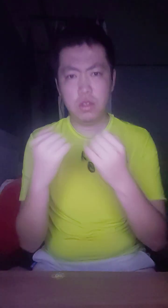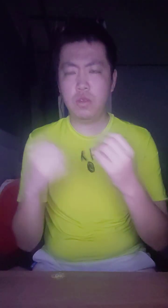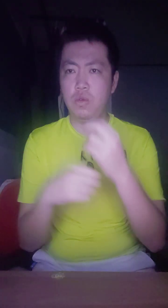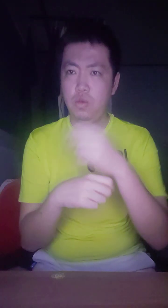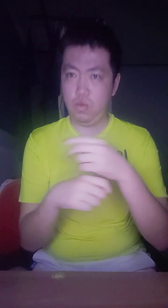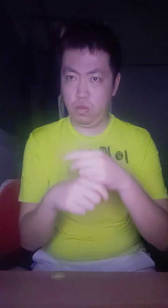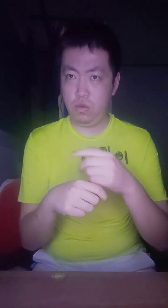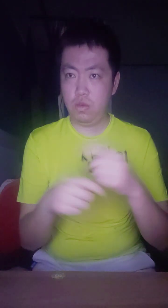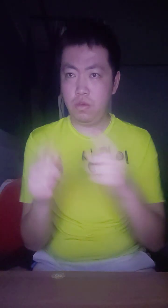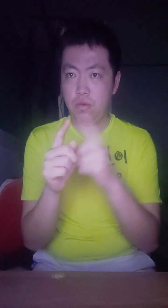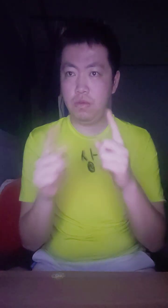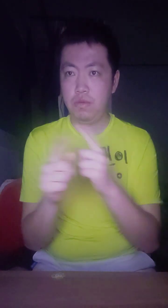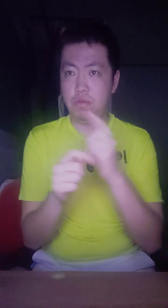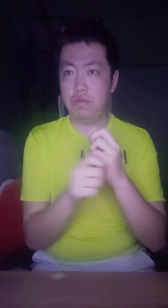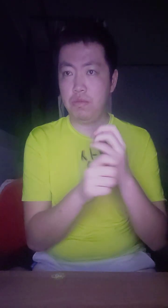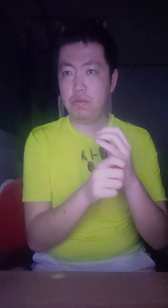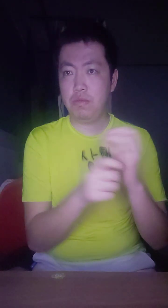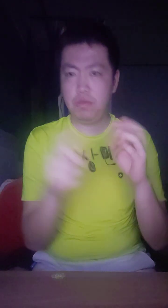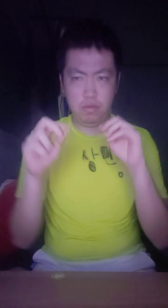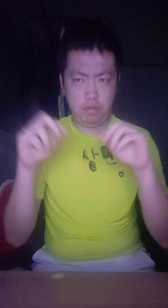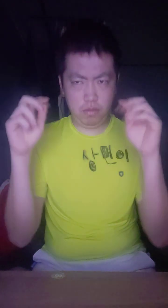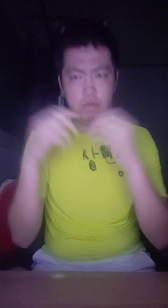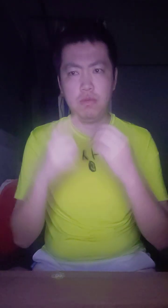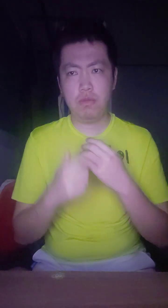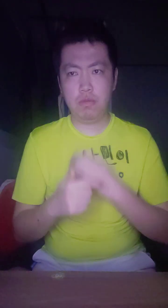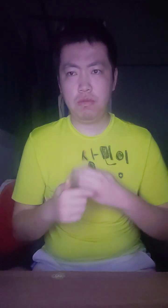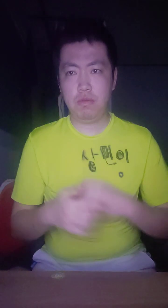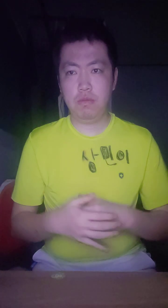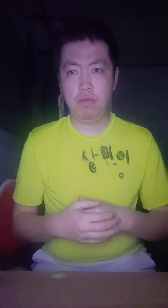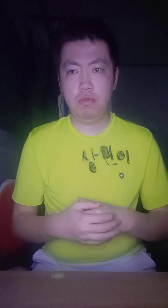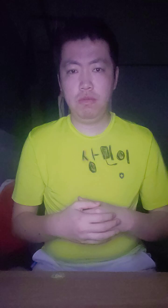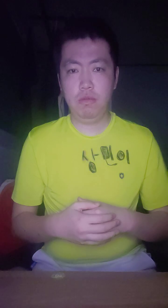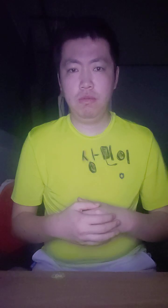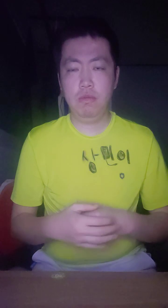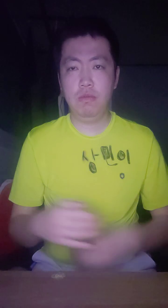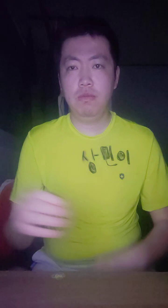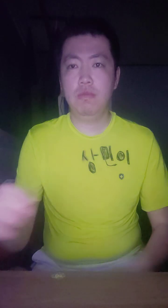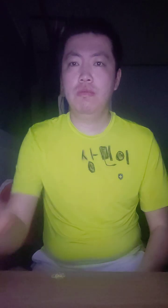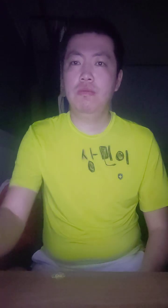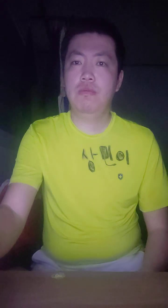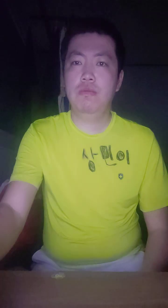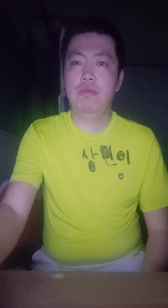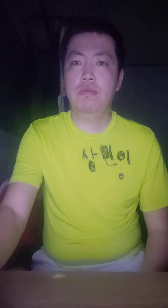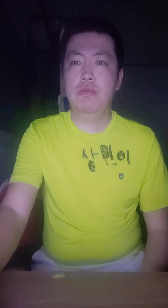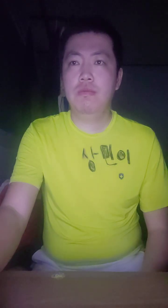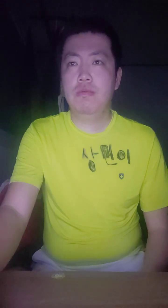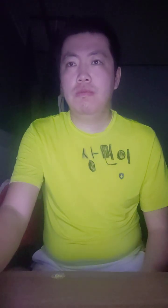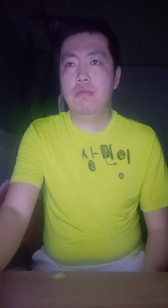이어질 전망이어서 정전 불안감도 커지고 있습니다. TV조선 장혁수입니다.